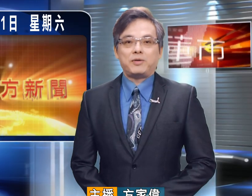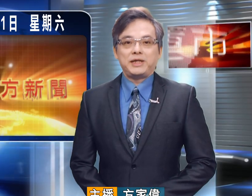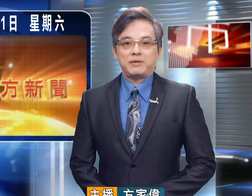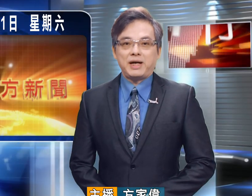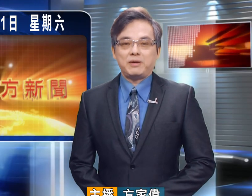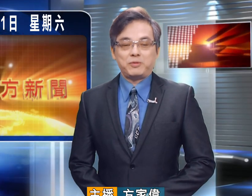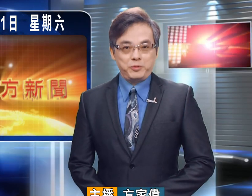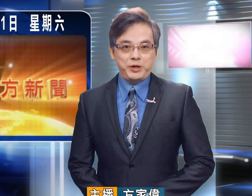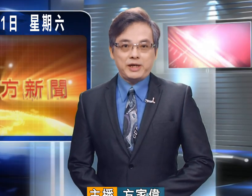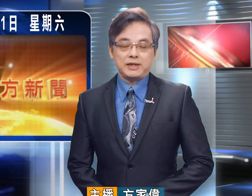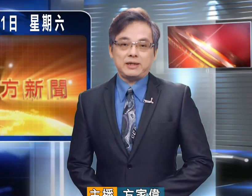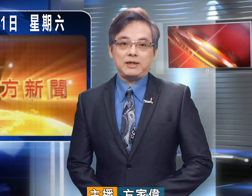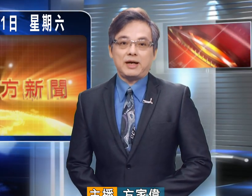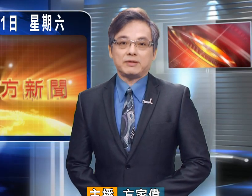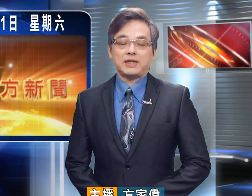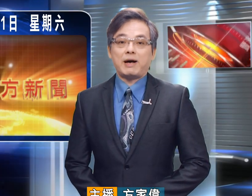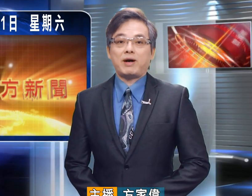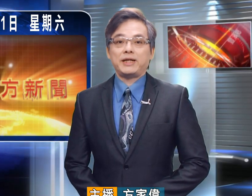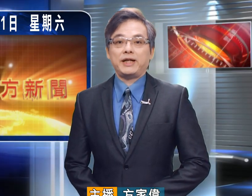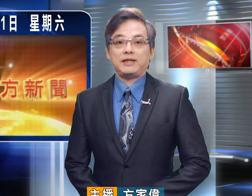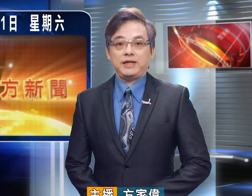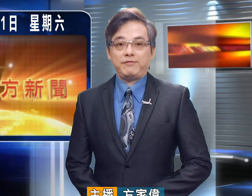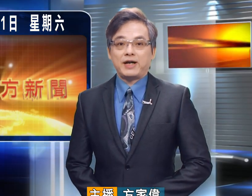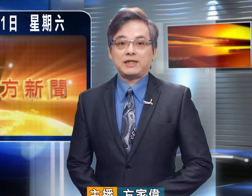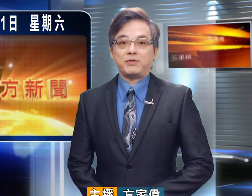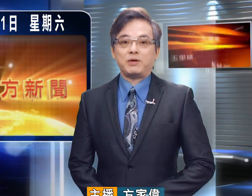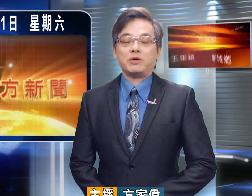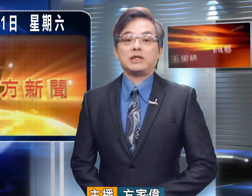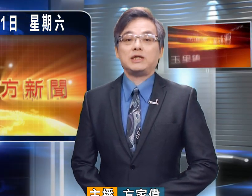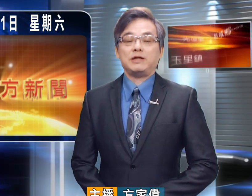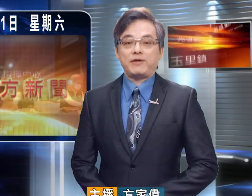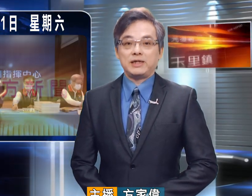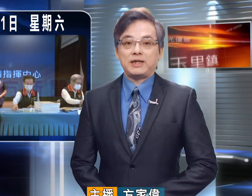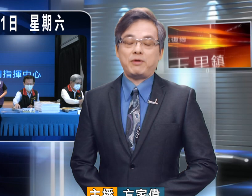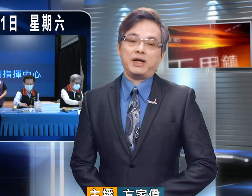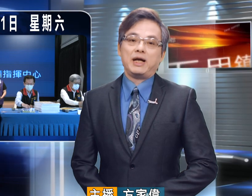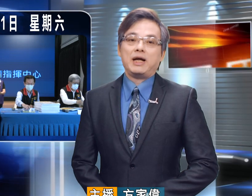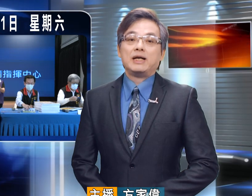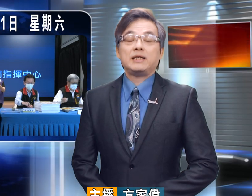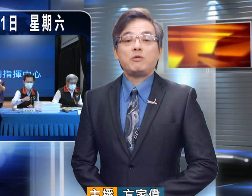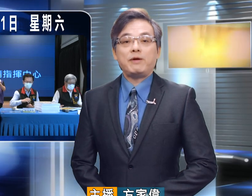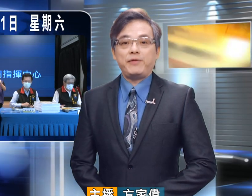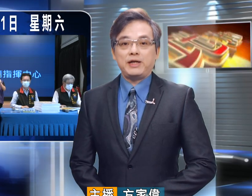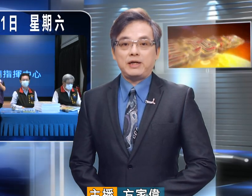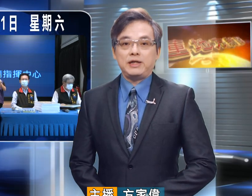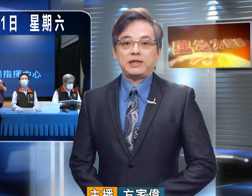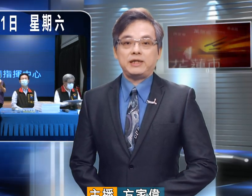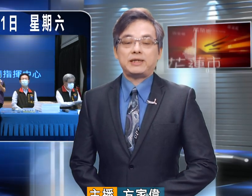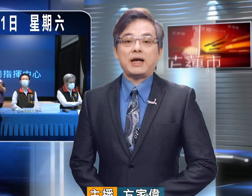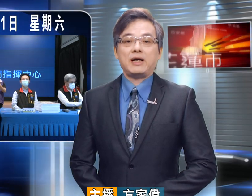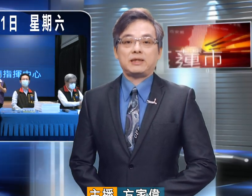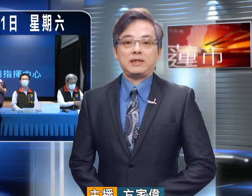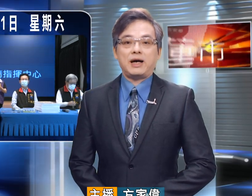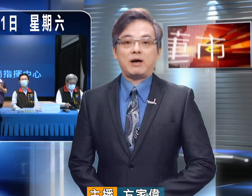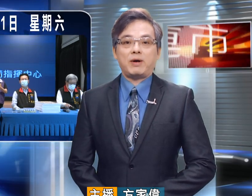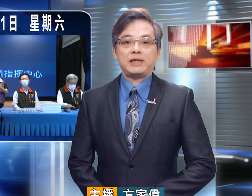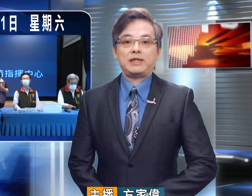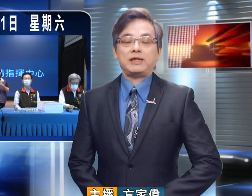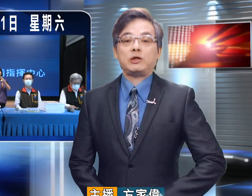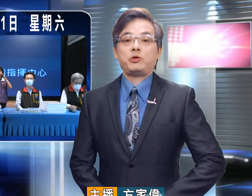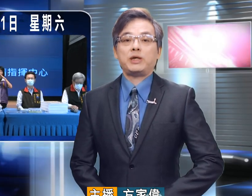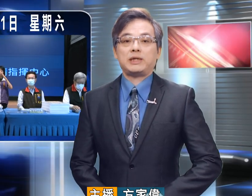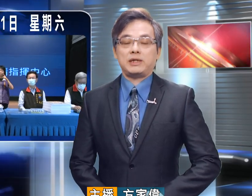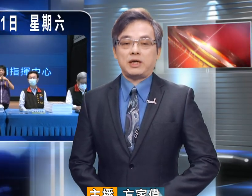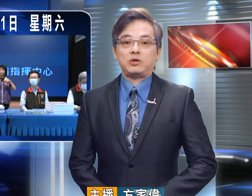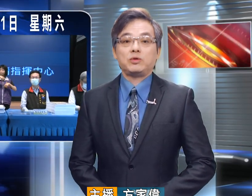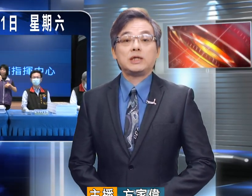大家好，欢迎收看5月21号的大花莲地方新闻，我是方家伟。新冠肺炎疫情在21号花莲县